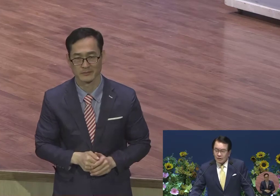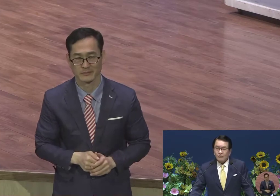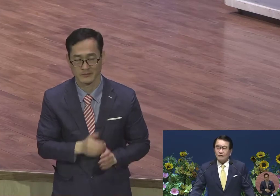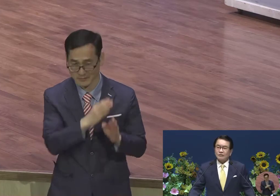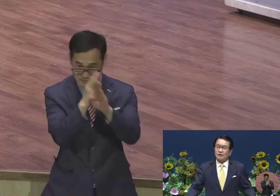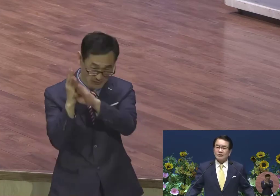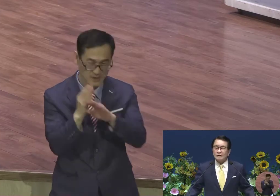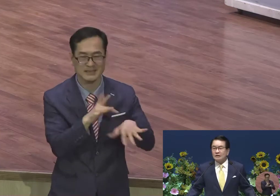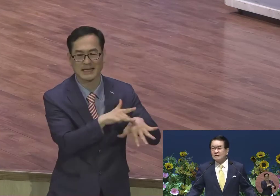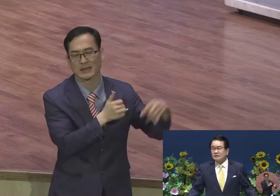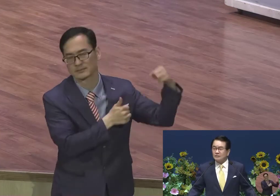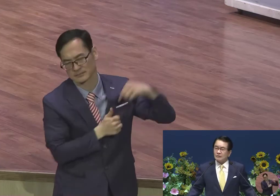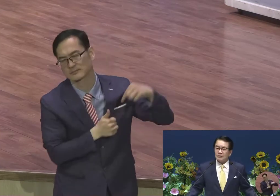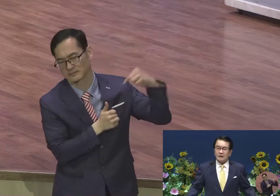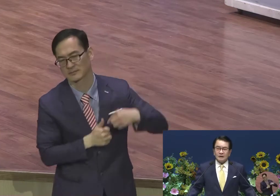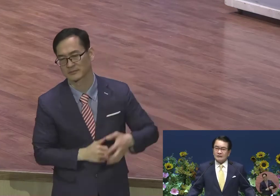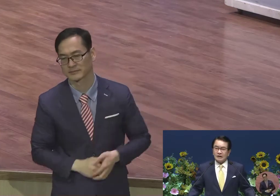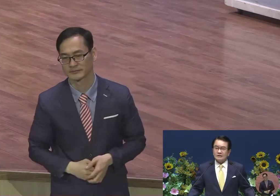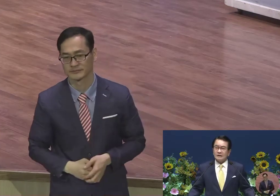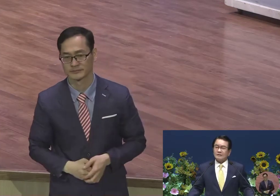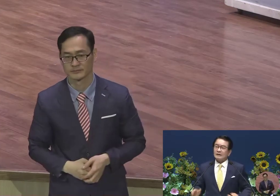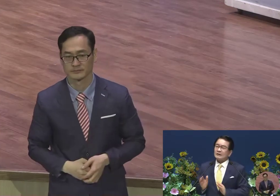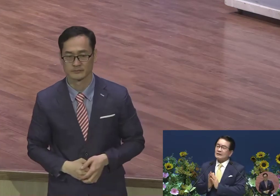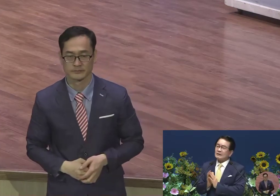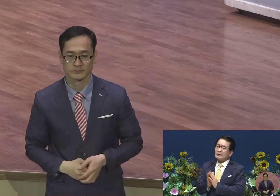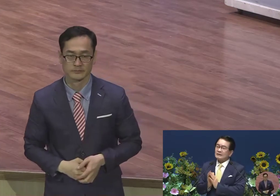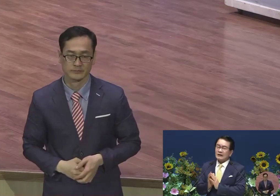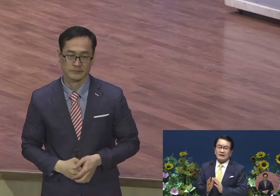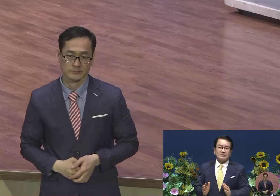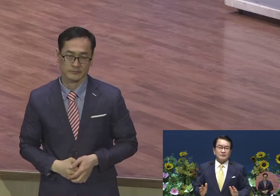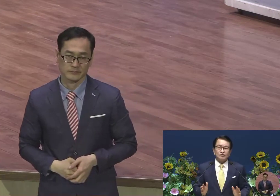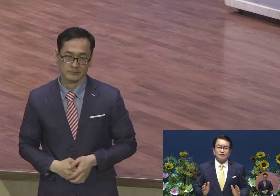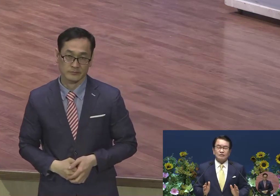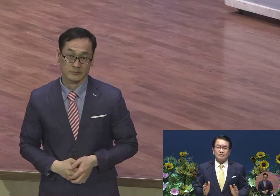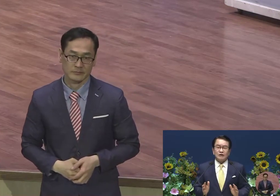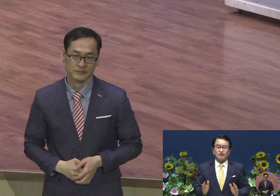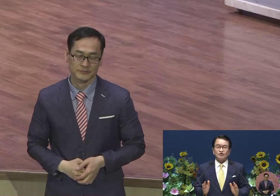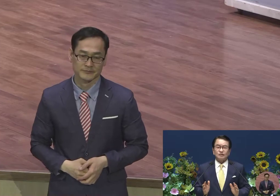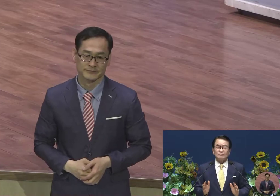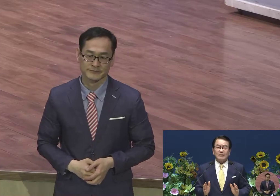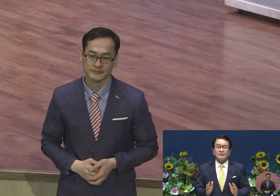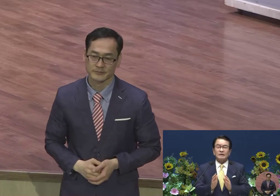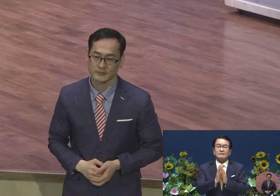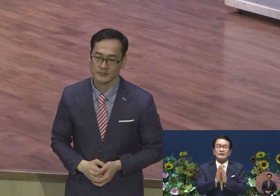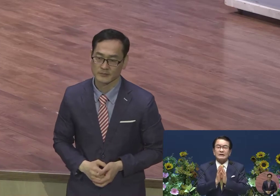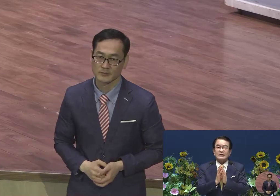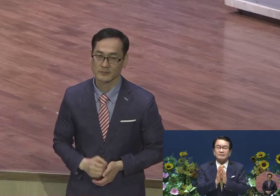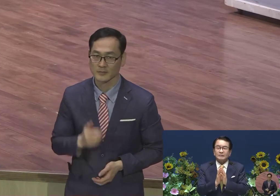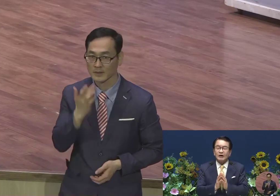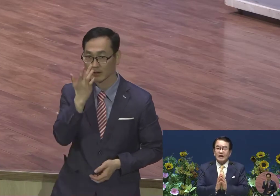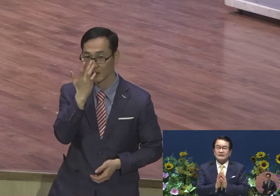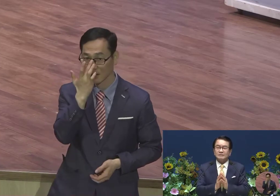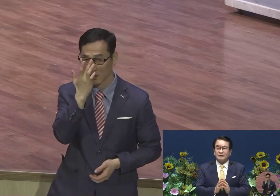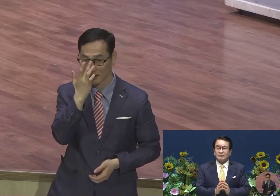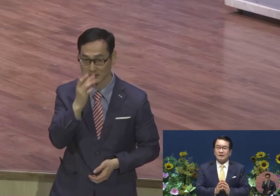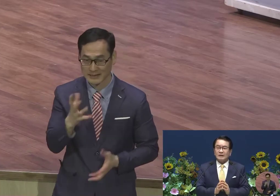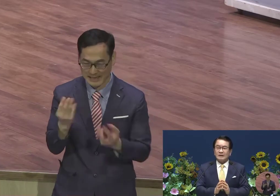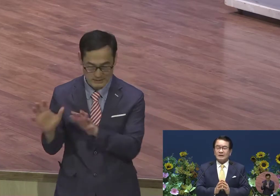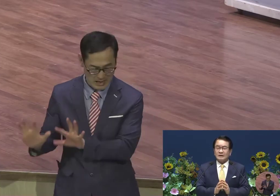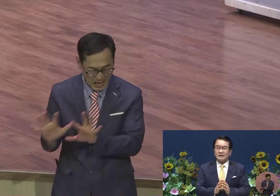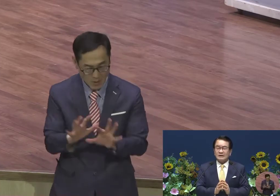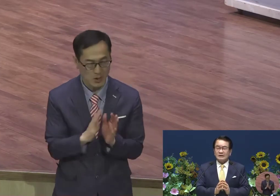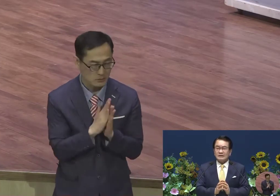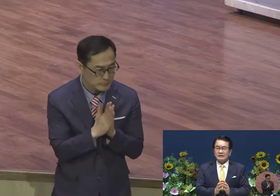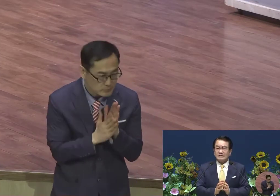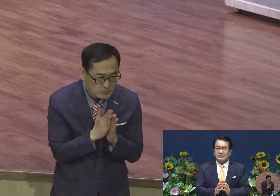고맙습니다 전혀 그것이 이상하지 않아요 같이 빌고 수천밤이 와서 빌면 같이 빌고